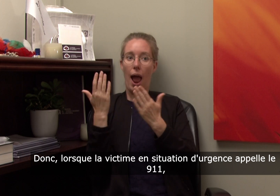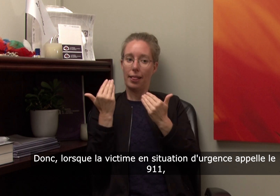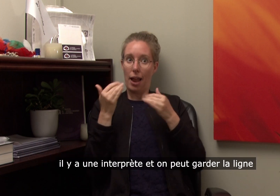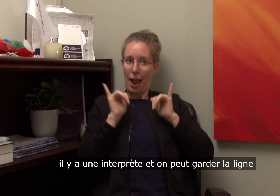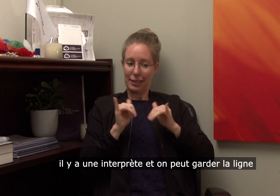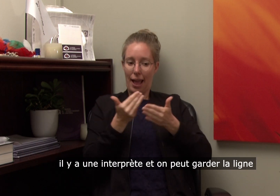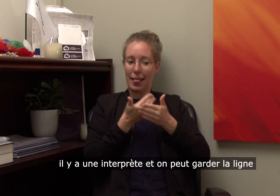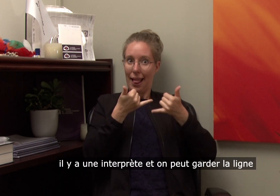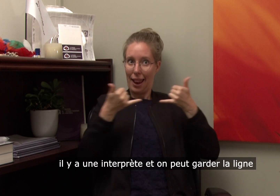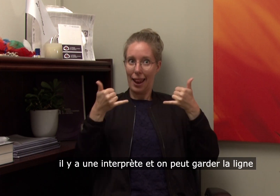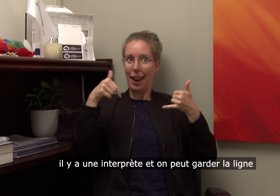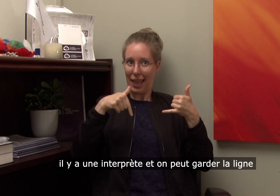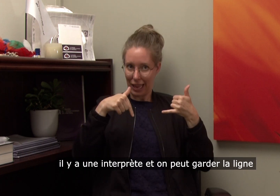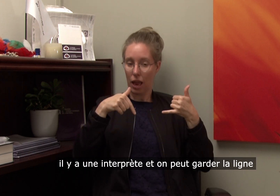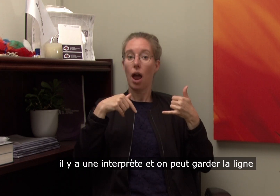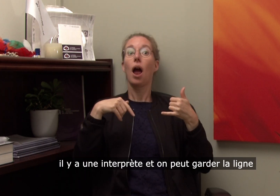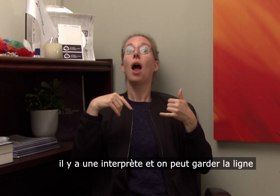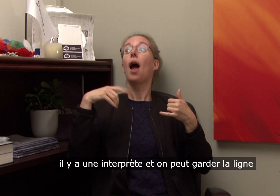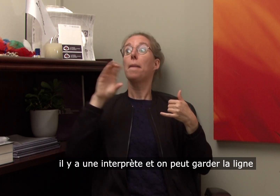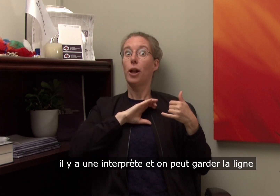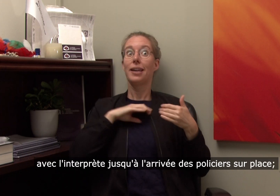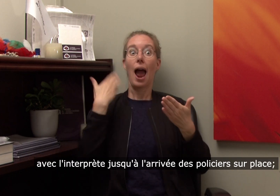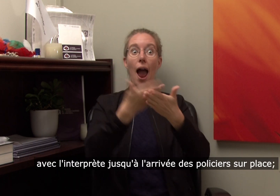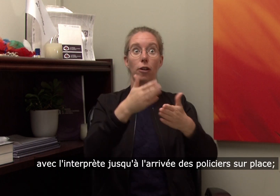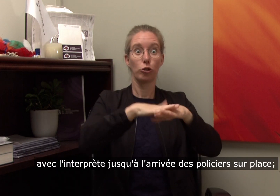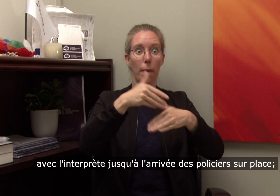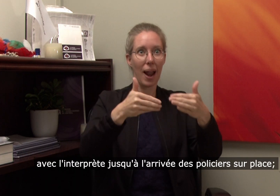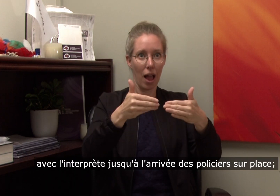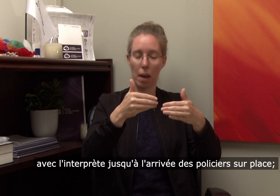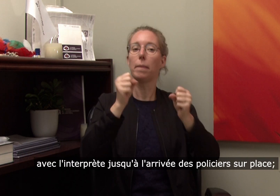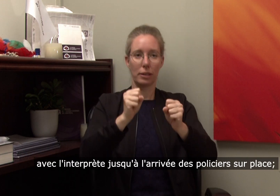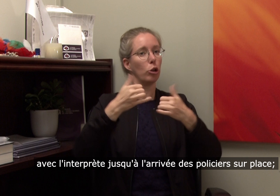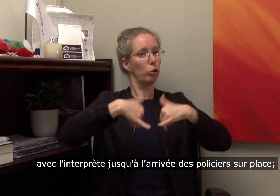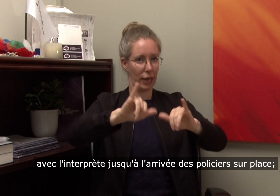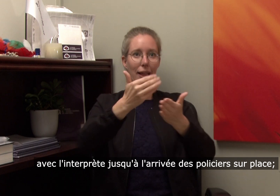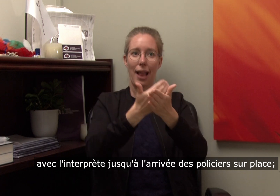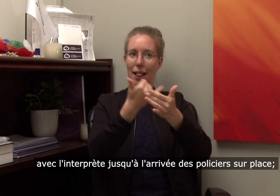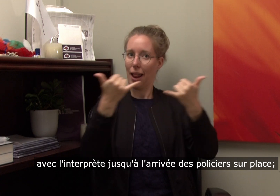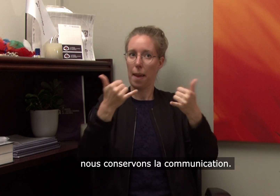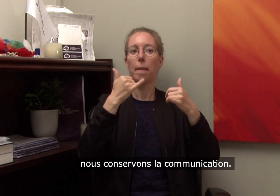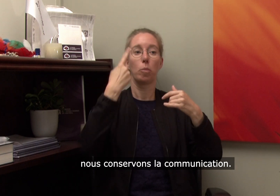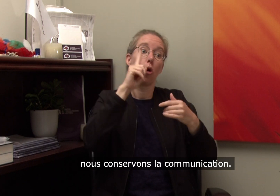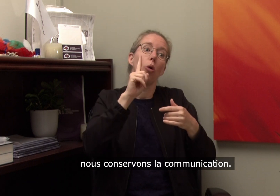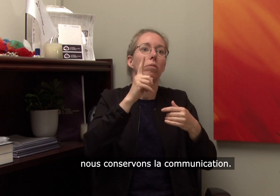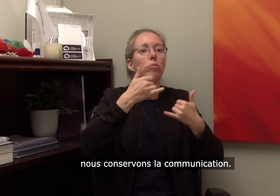911, il y a une interprète et on peut garder la ligne avec l'interprète jusqu'à l'arrivée des policiers sur place. Nous conservons